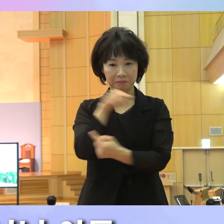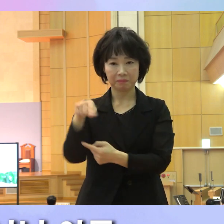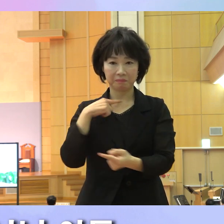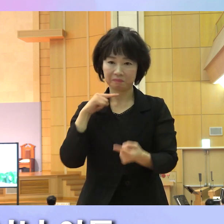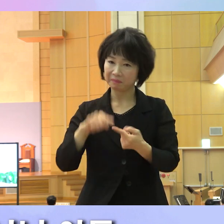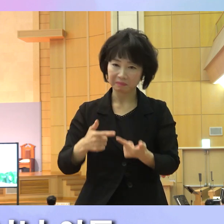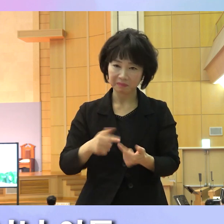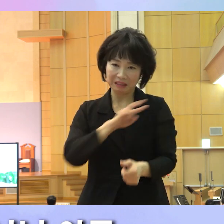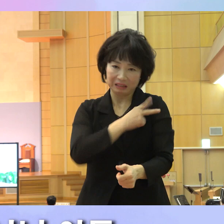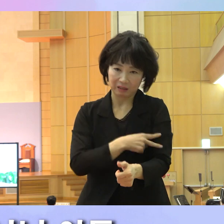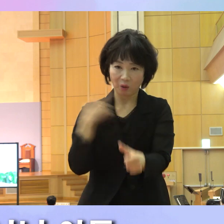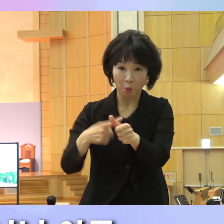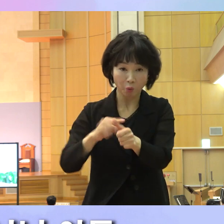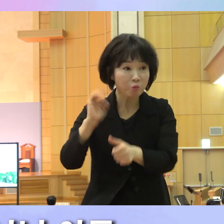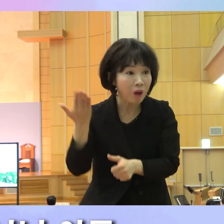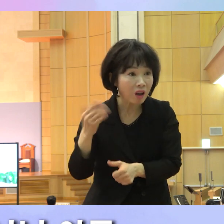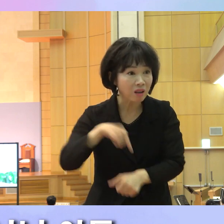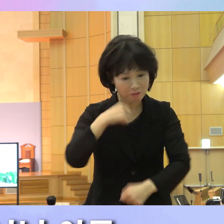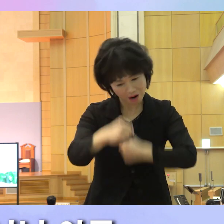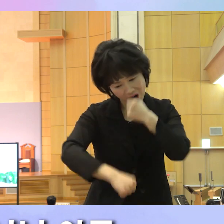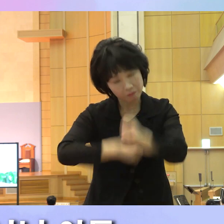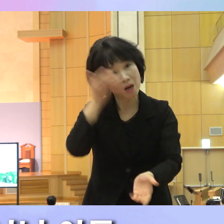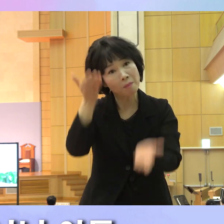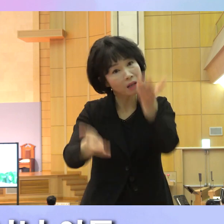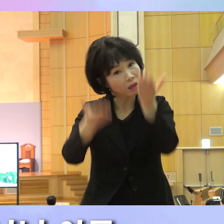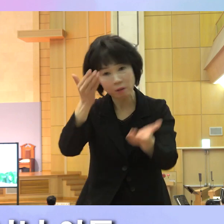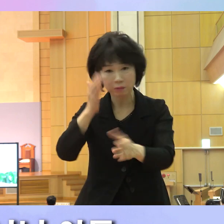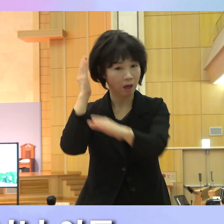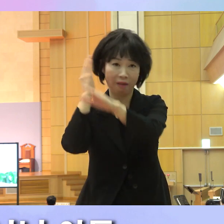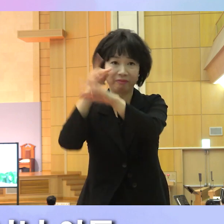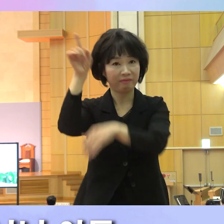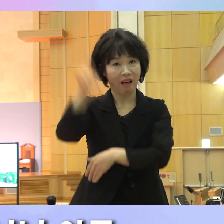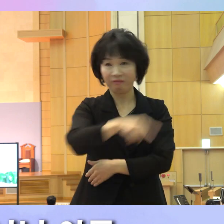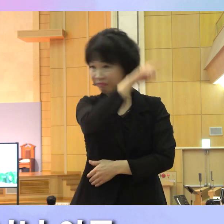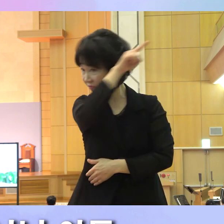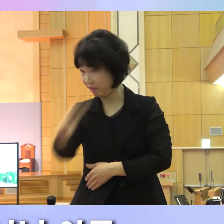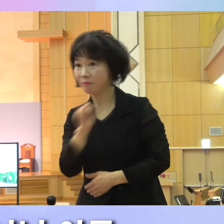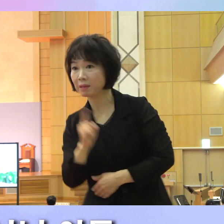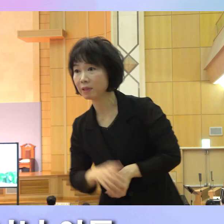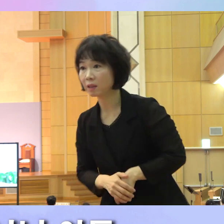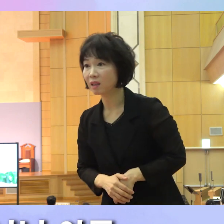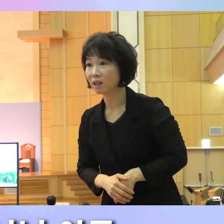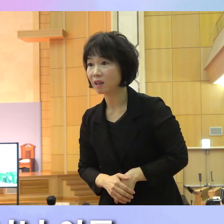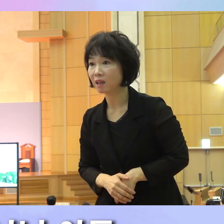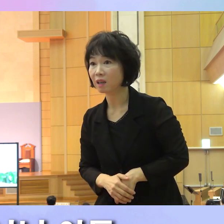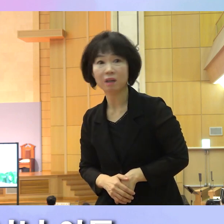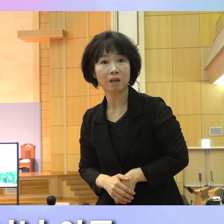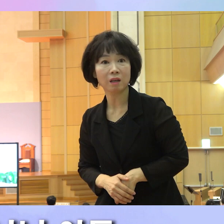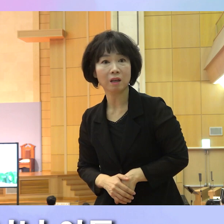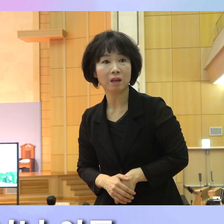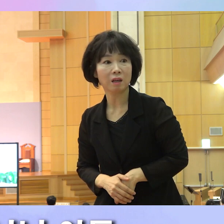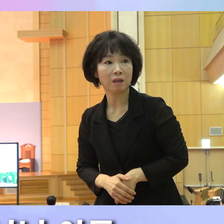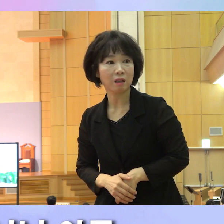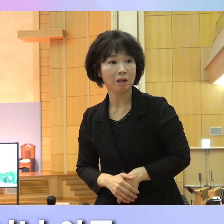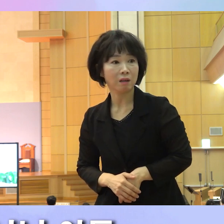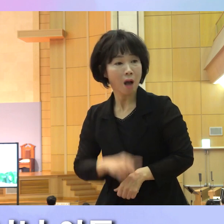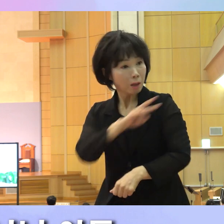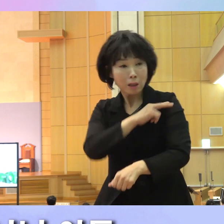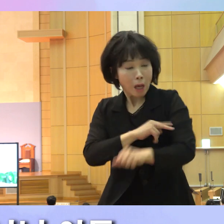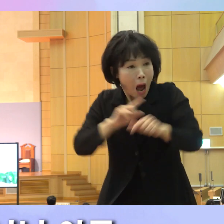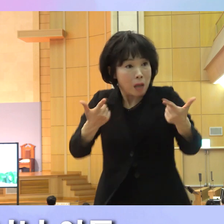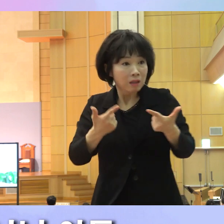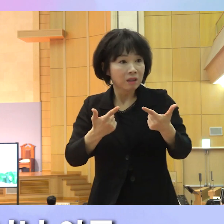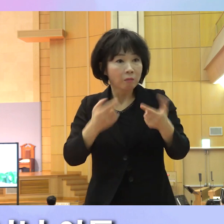그러거든요. 그러니까 우리가 이런 말씀을 알고 이단이 때 이단이라고 해야 되고, 이단이 아닌